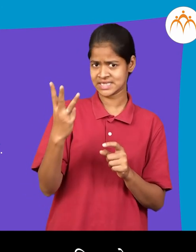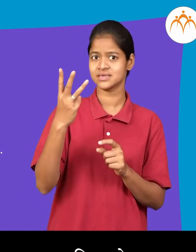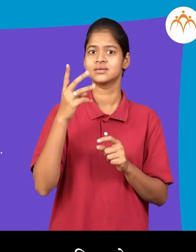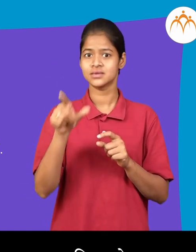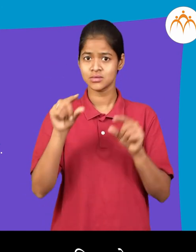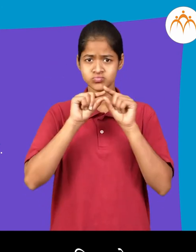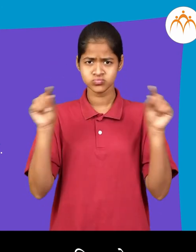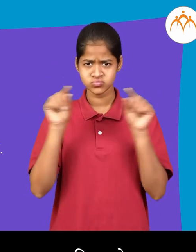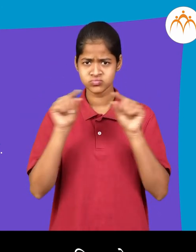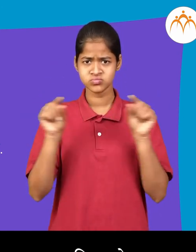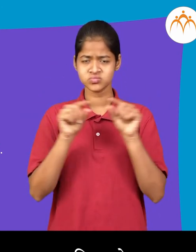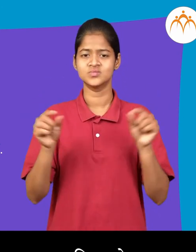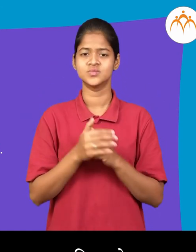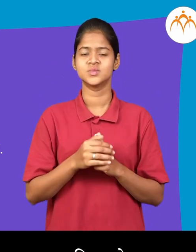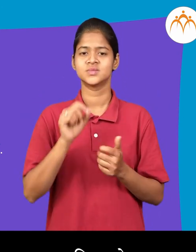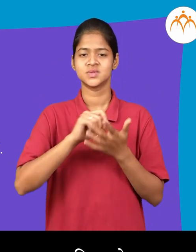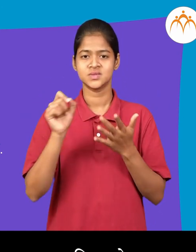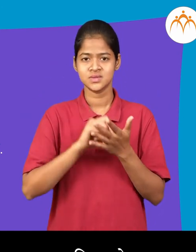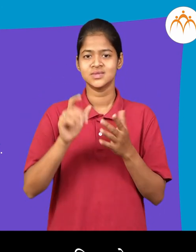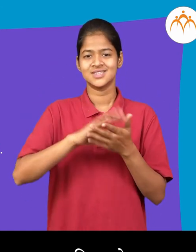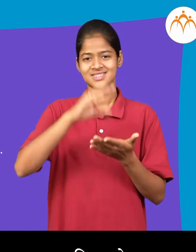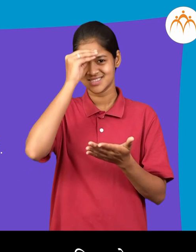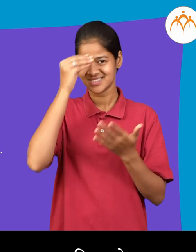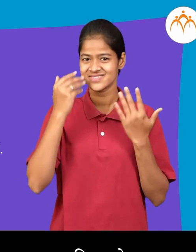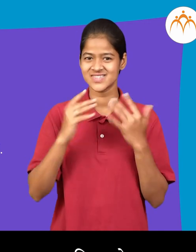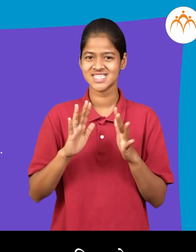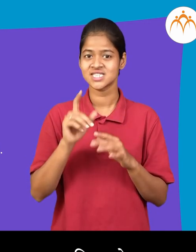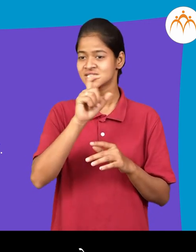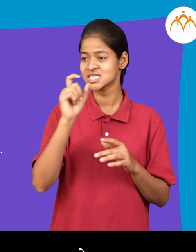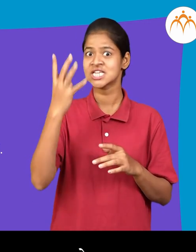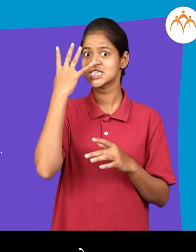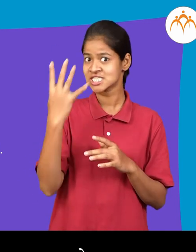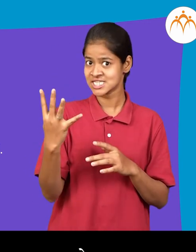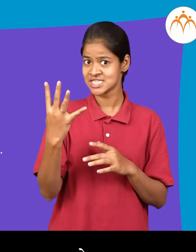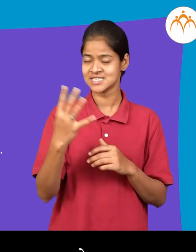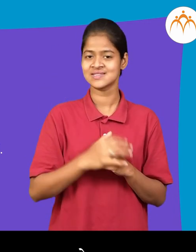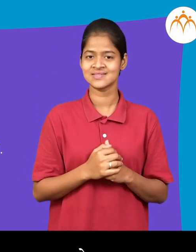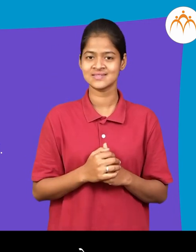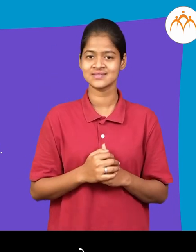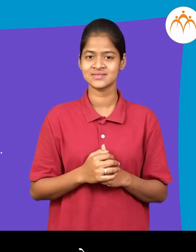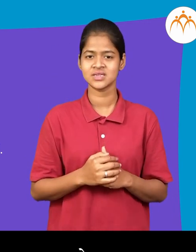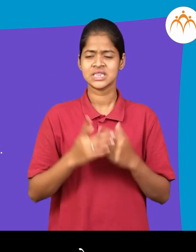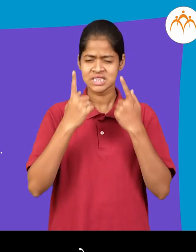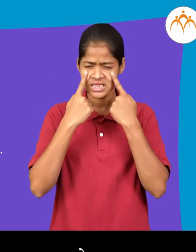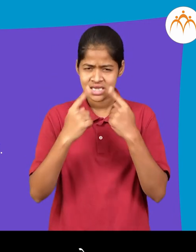व त्यौहारों को दो-चार शब्द जनसेवा क्यों तैयार कर आज